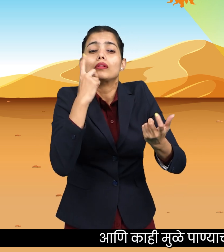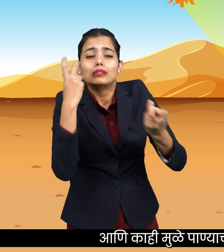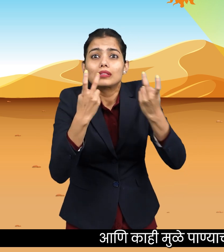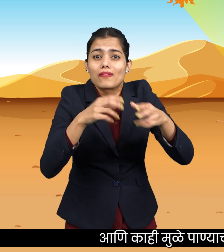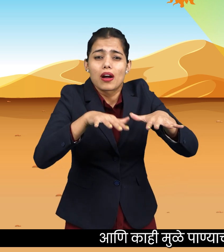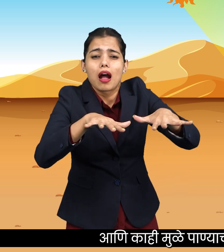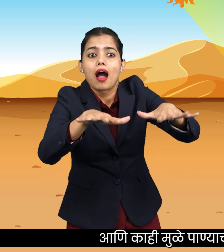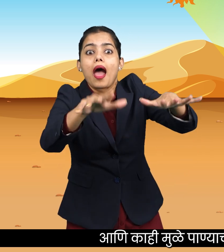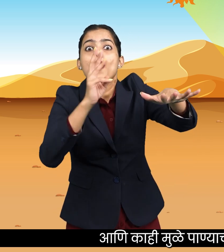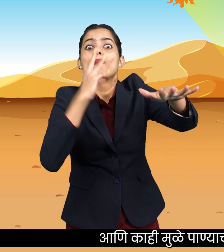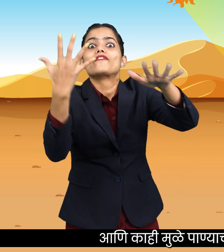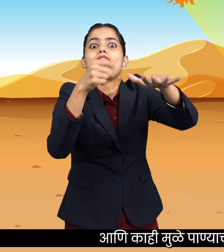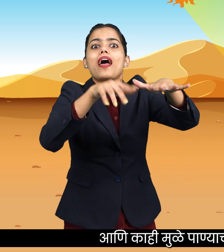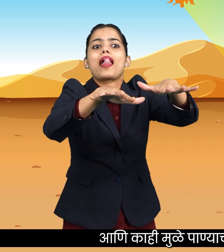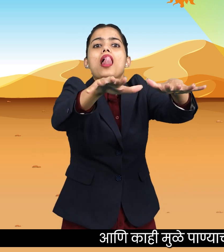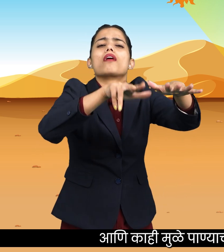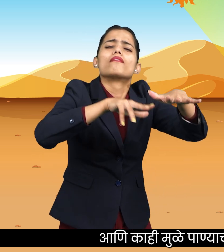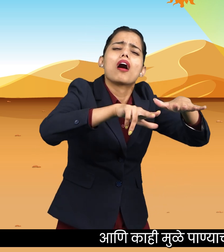पसरतात.